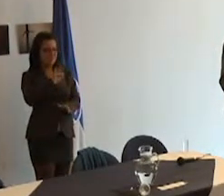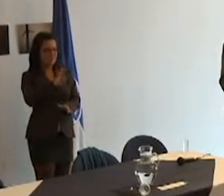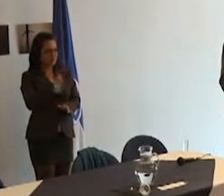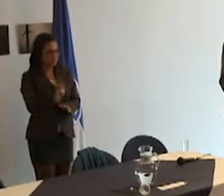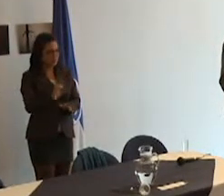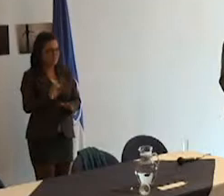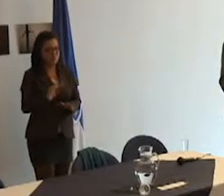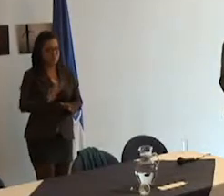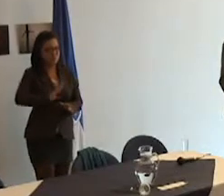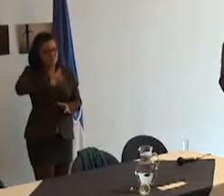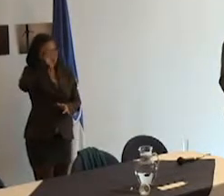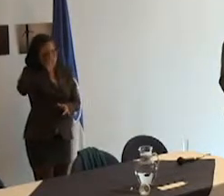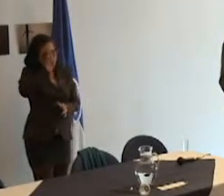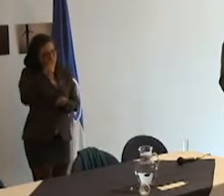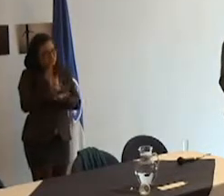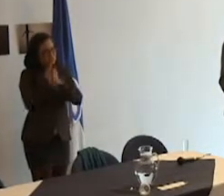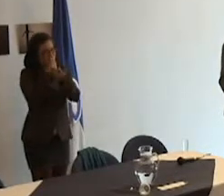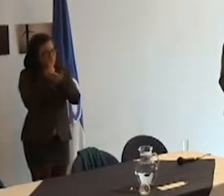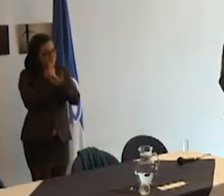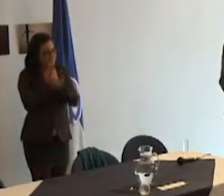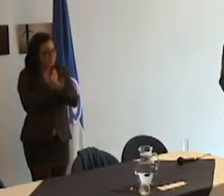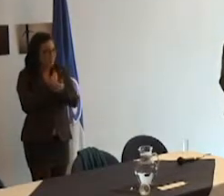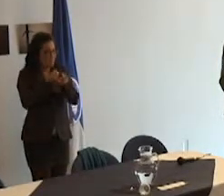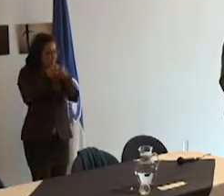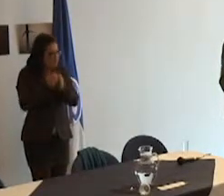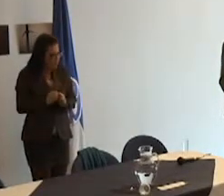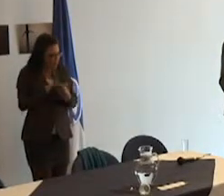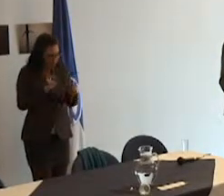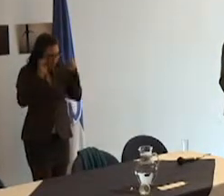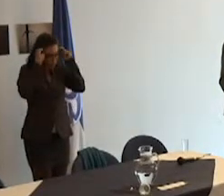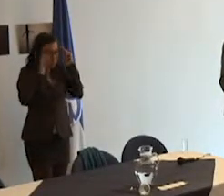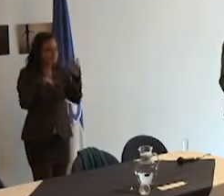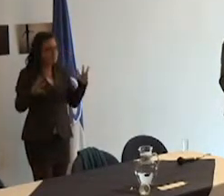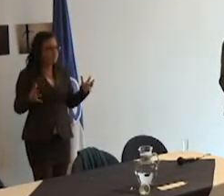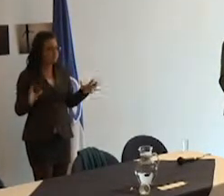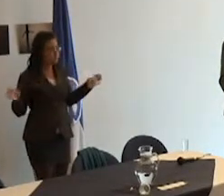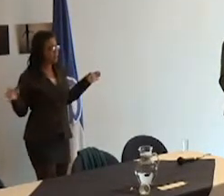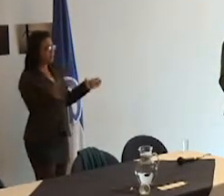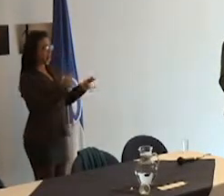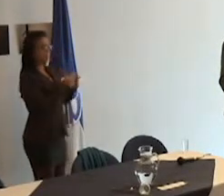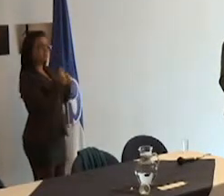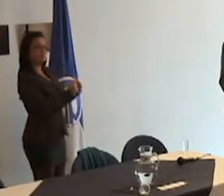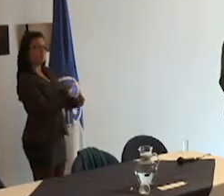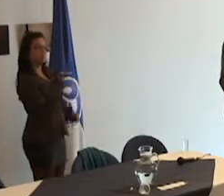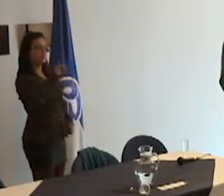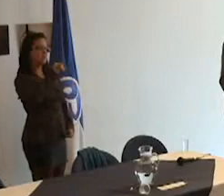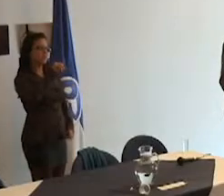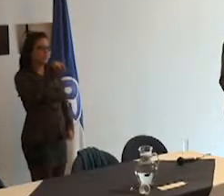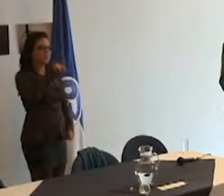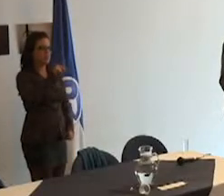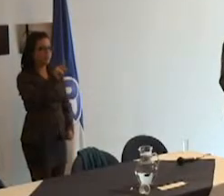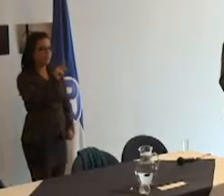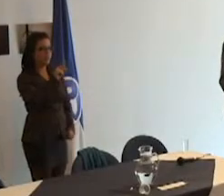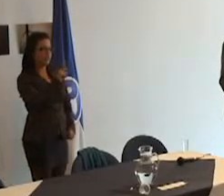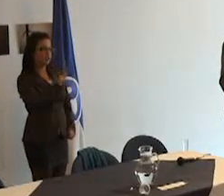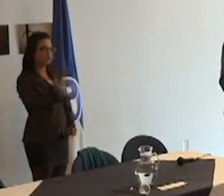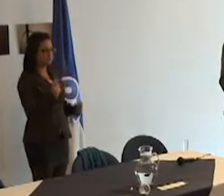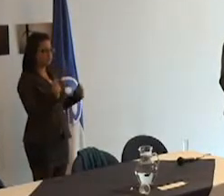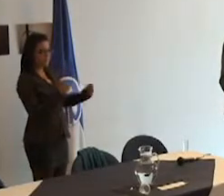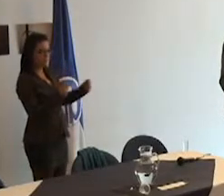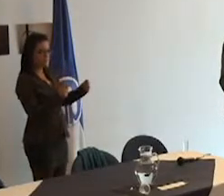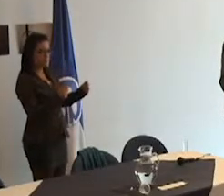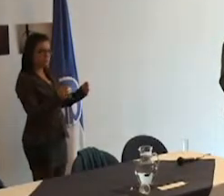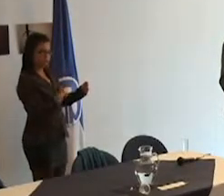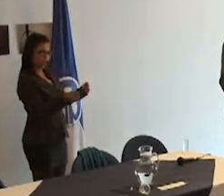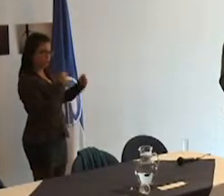conocimiento, fueron agrupados con un solo nombre: indios, que no solo los identificaba a todos sin importar